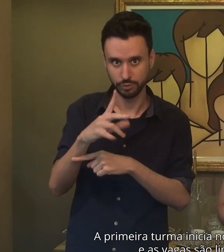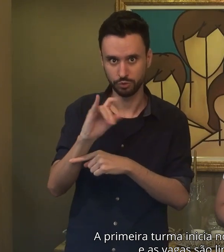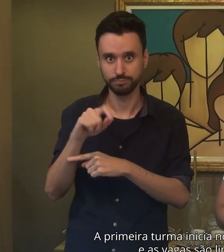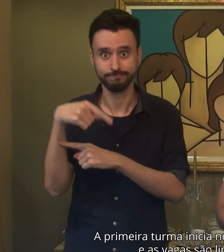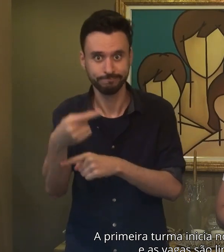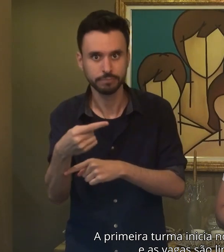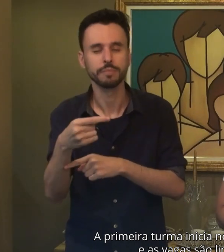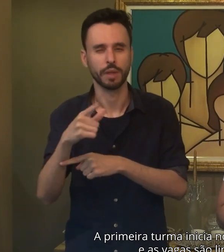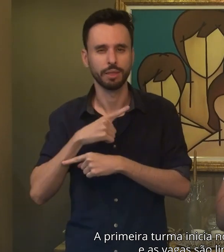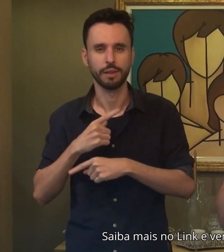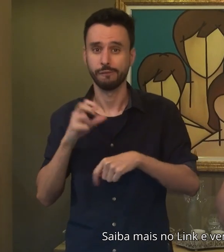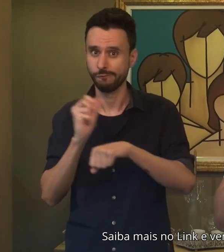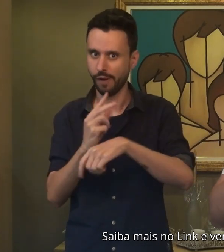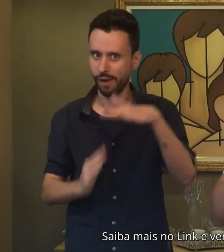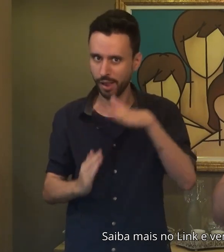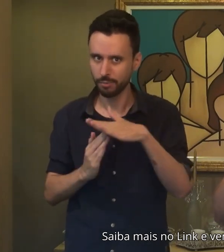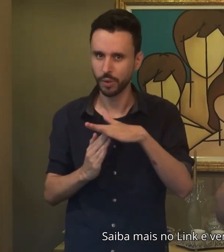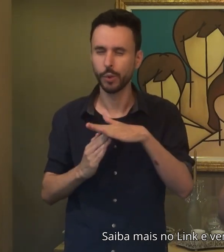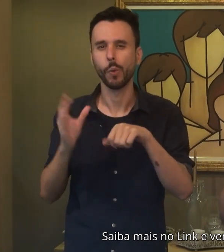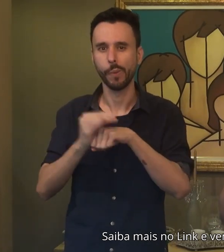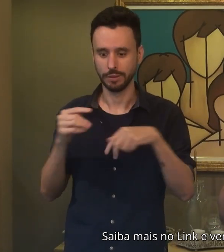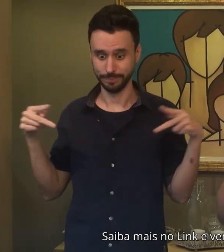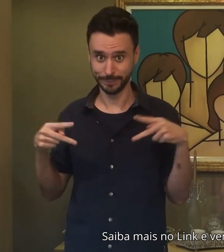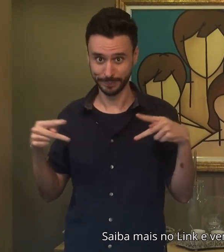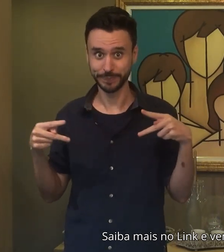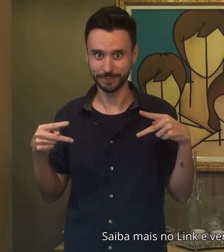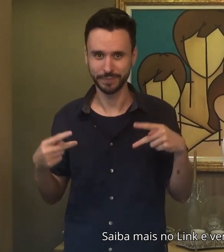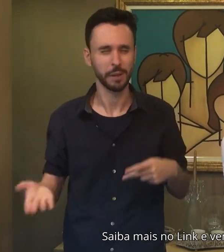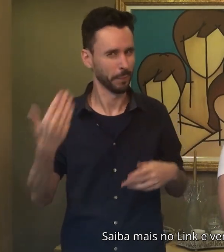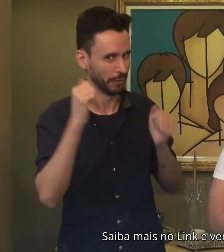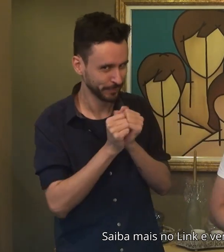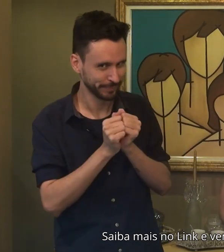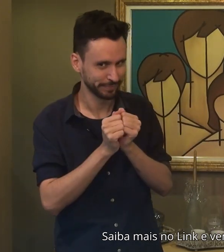as vagas são limitadas. Saiba mais no link. E vem com a gente!